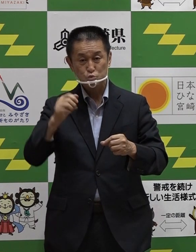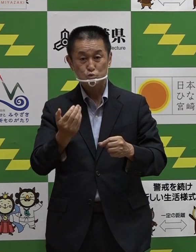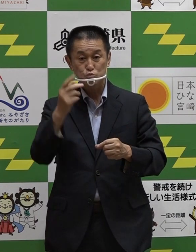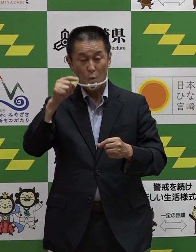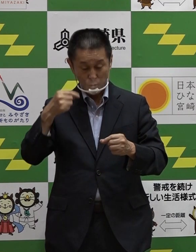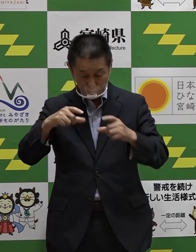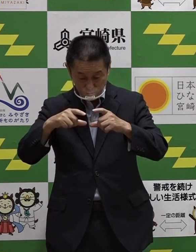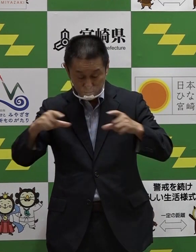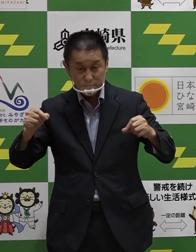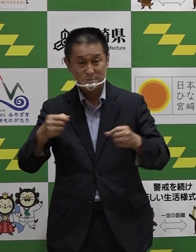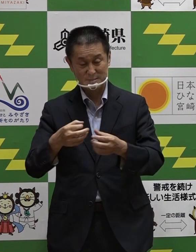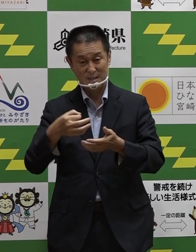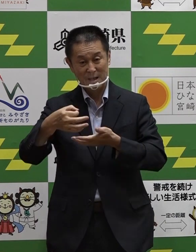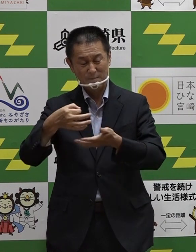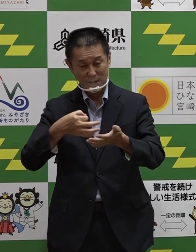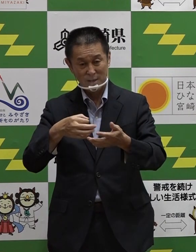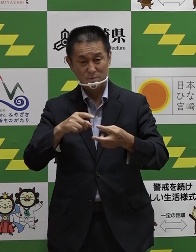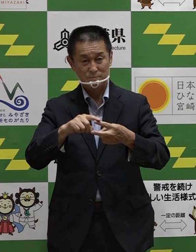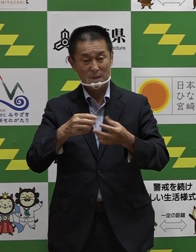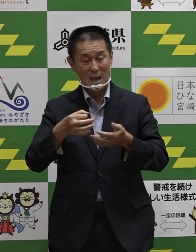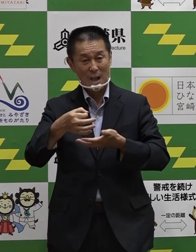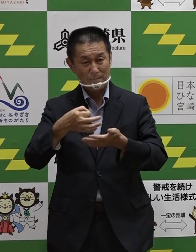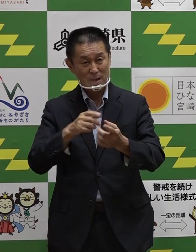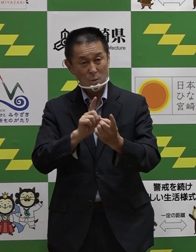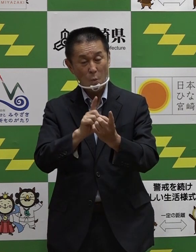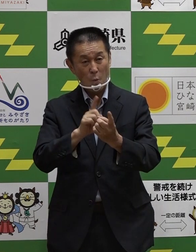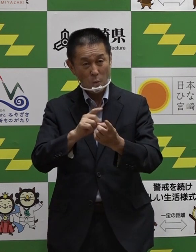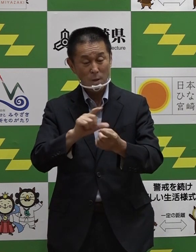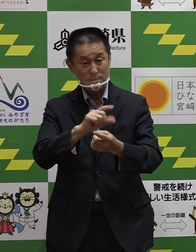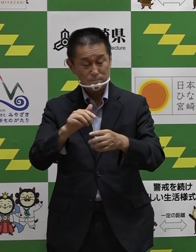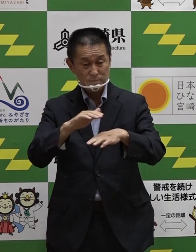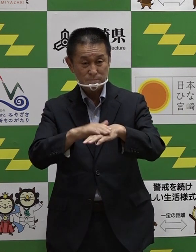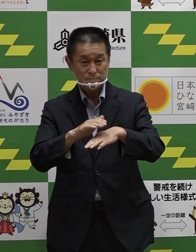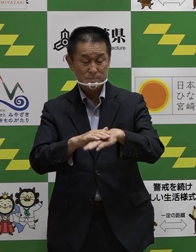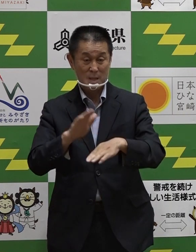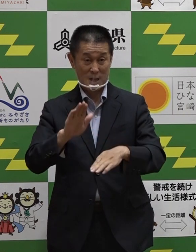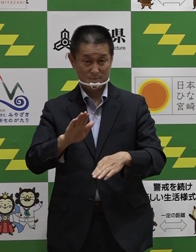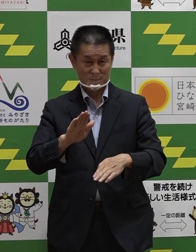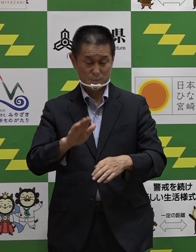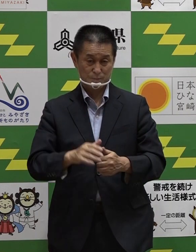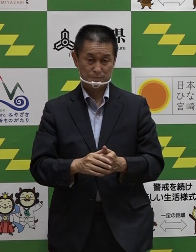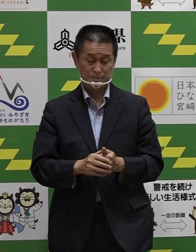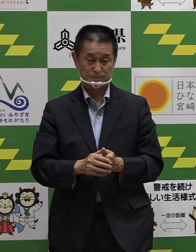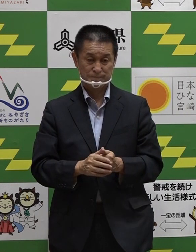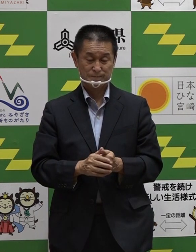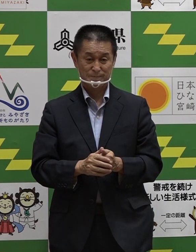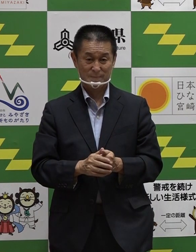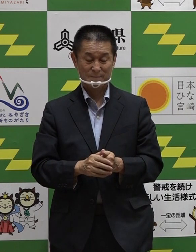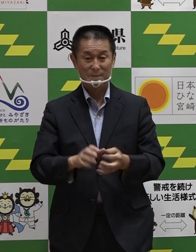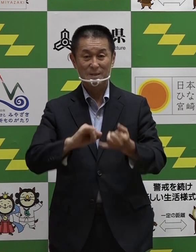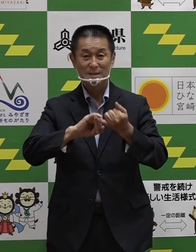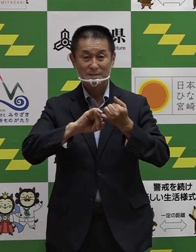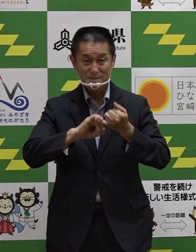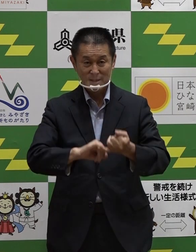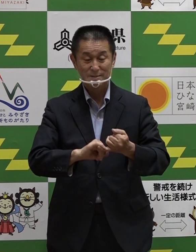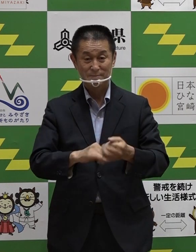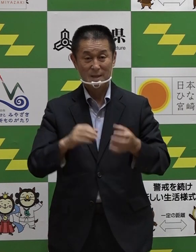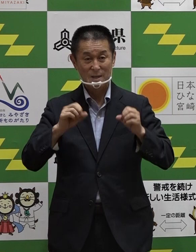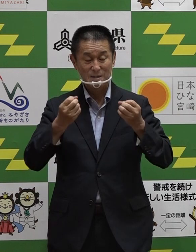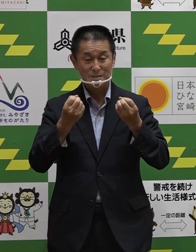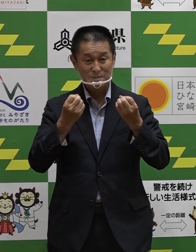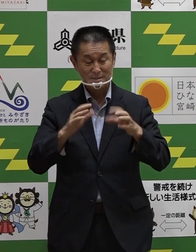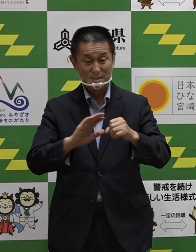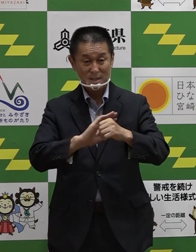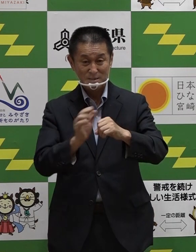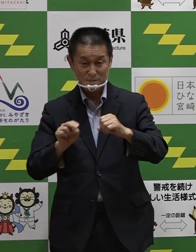で、それぞれ販売の対応は様々であろうかというふうに考えておりますが、ぜひこの新型コロナウイル